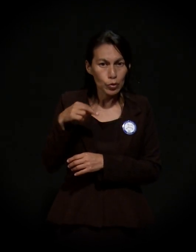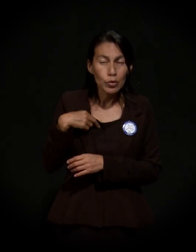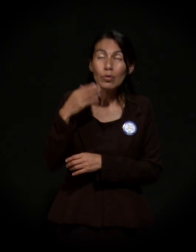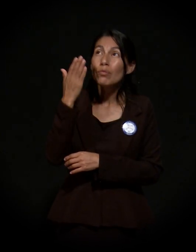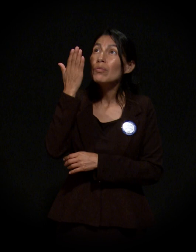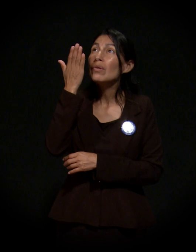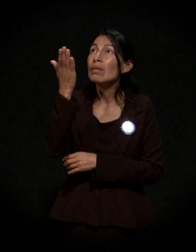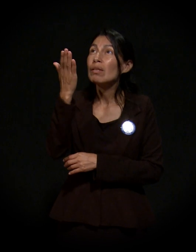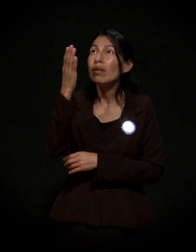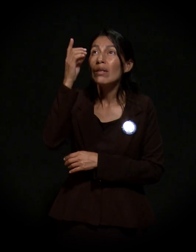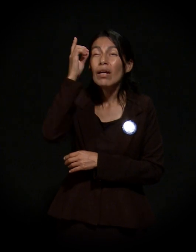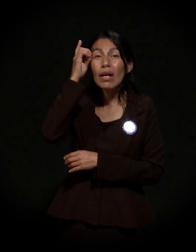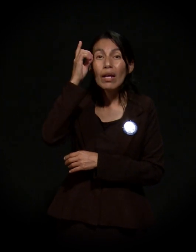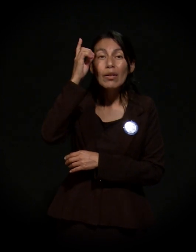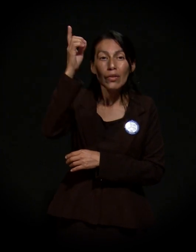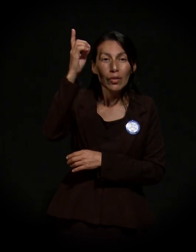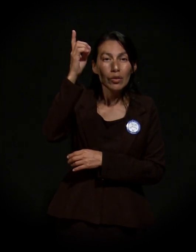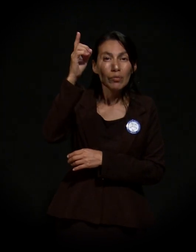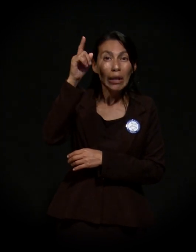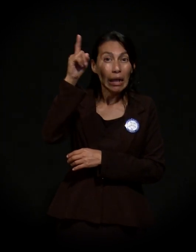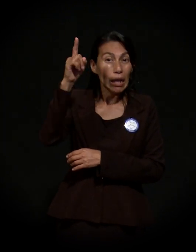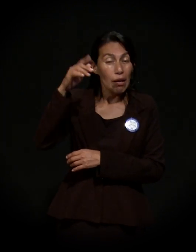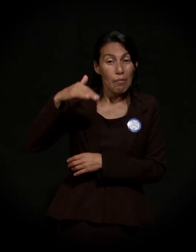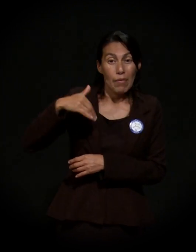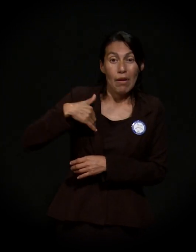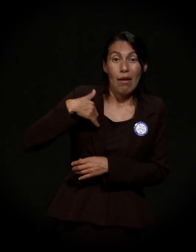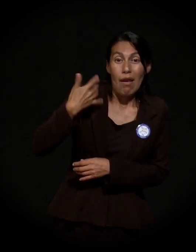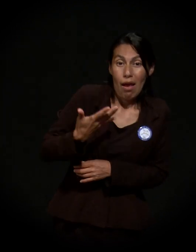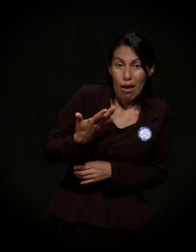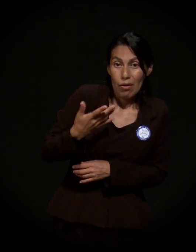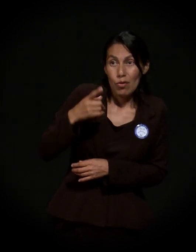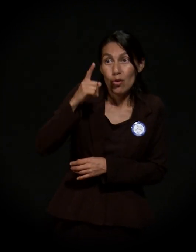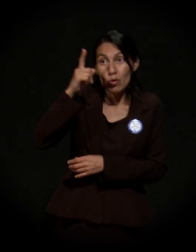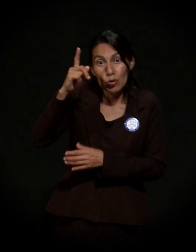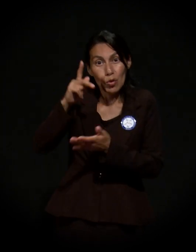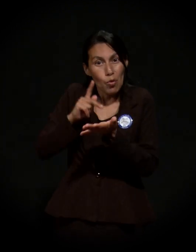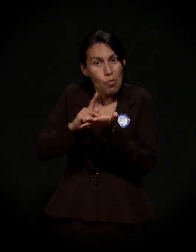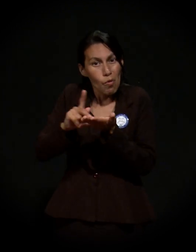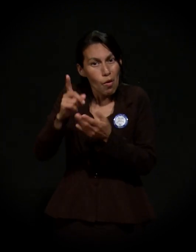Gaby, para que Dios obre